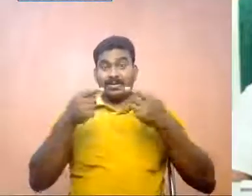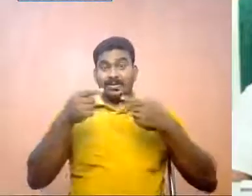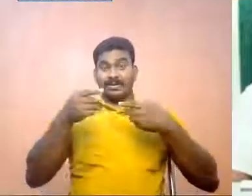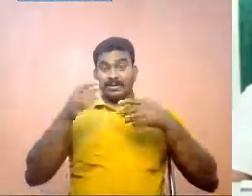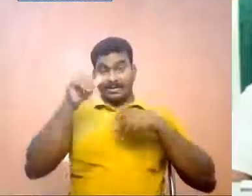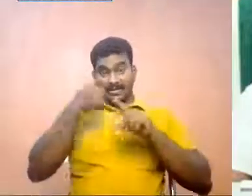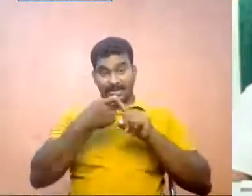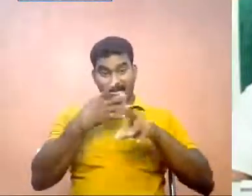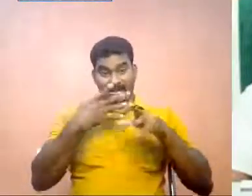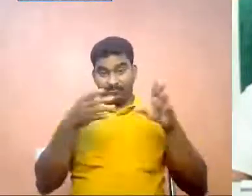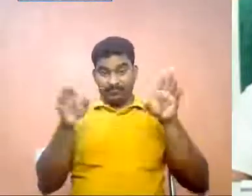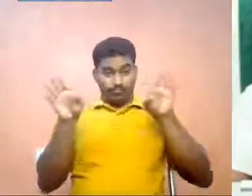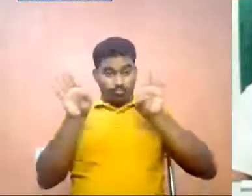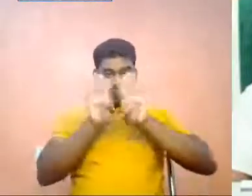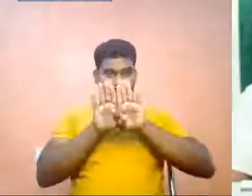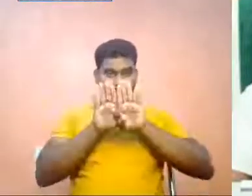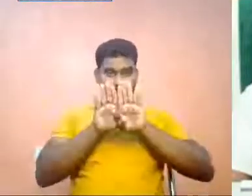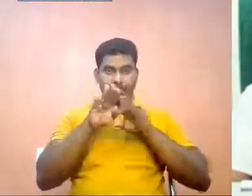വളർത്തുമൃഗങ്ങൾ,